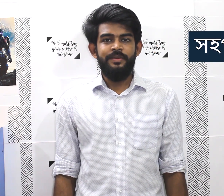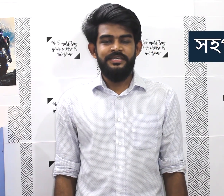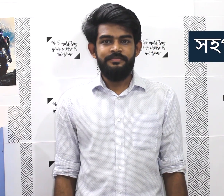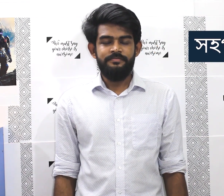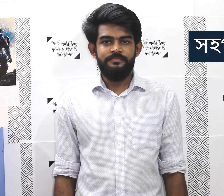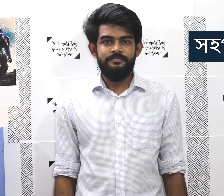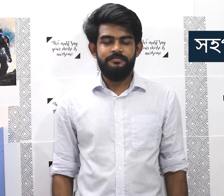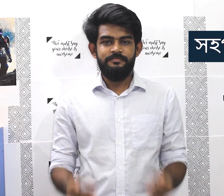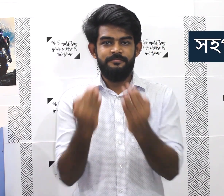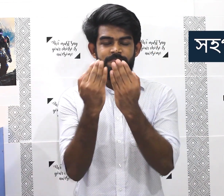সহপাঠী,